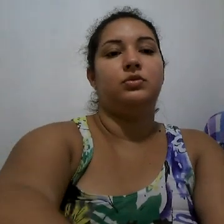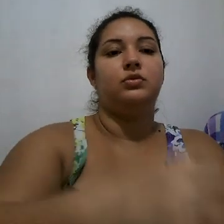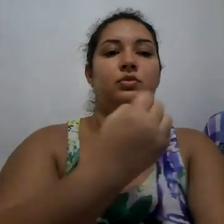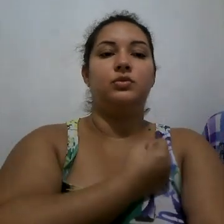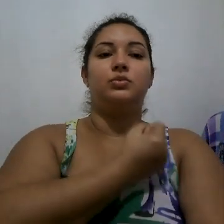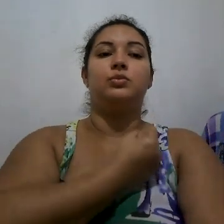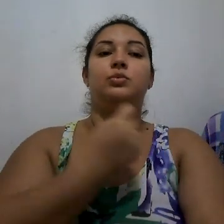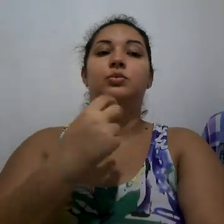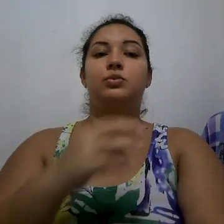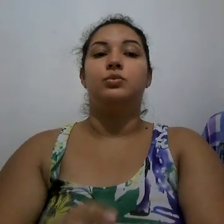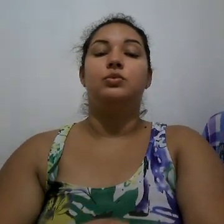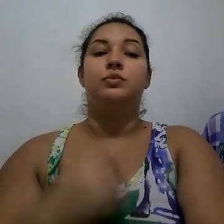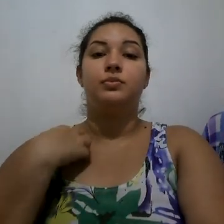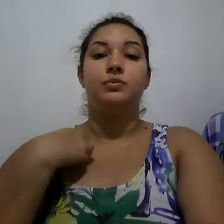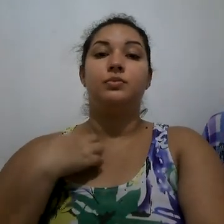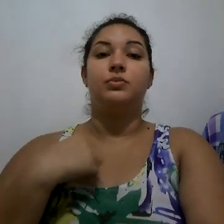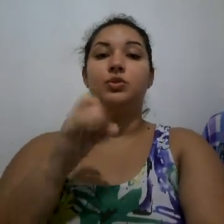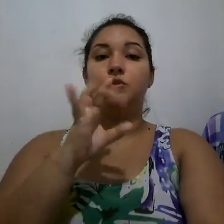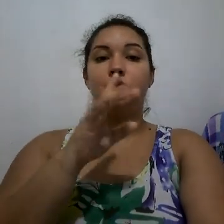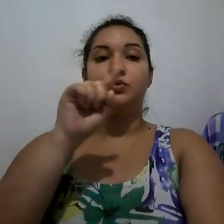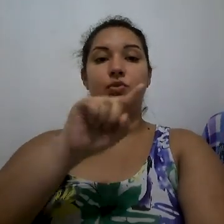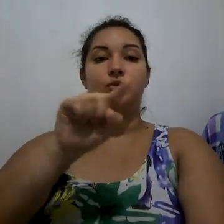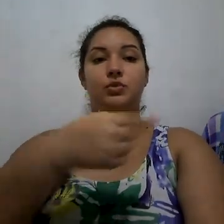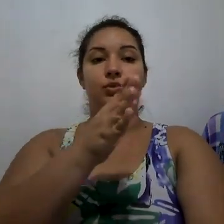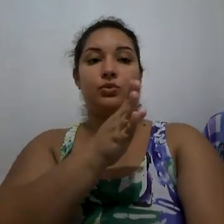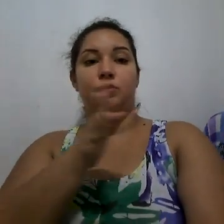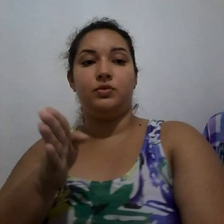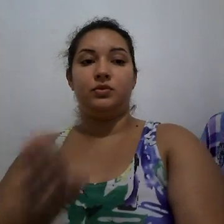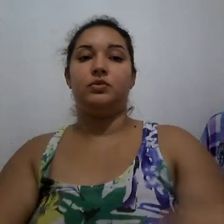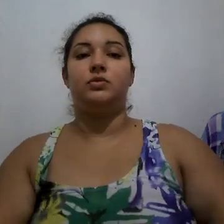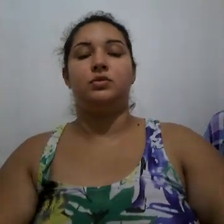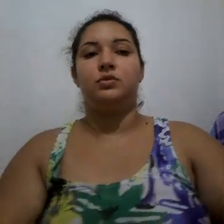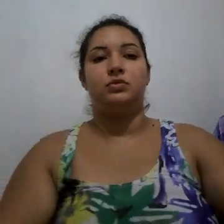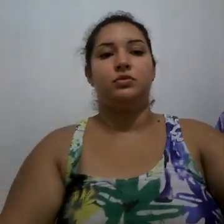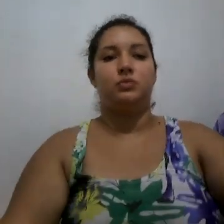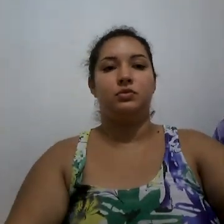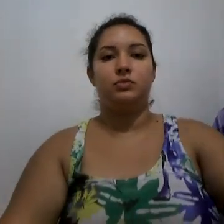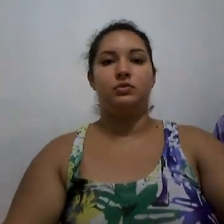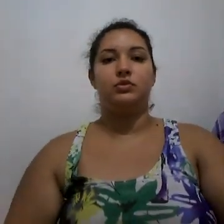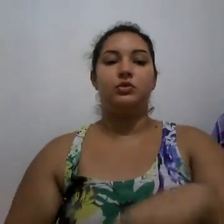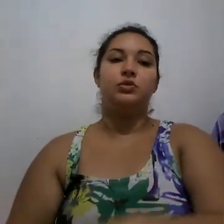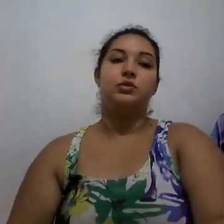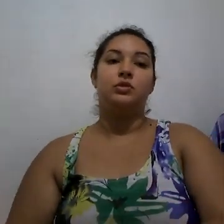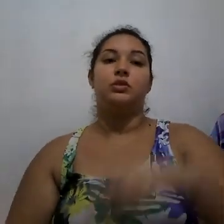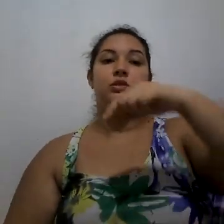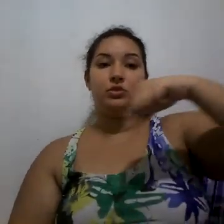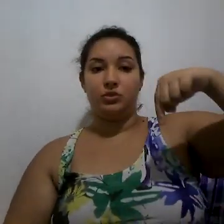andar com a vírgula, mas eles são números que não vão ser omitidos. Já nesse de baixo aqui, eu